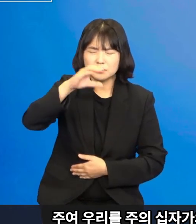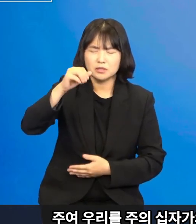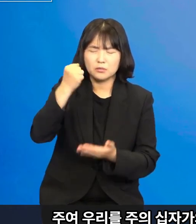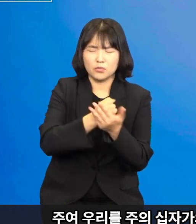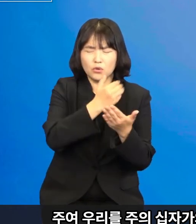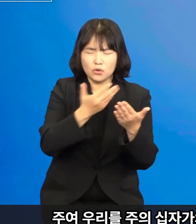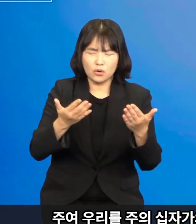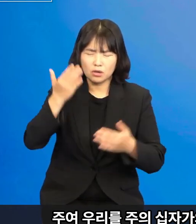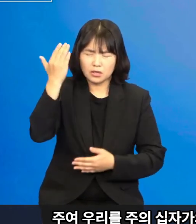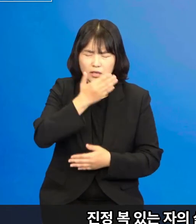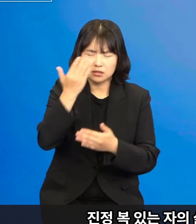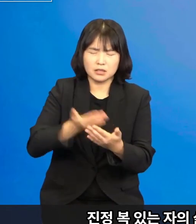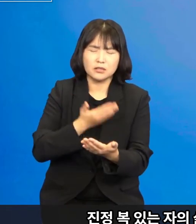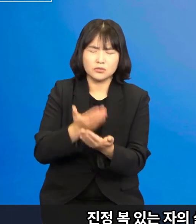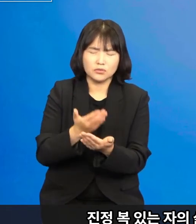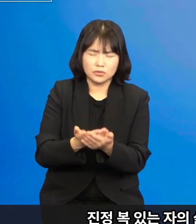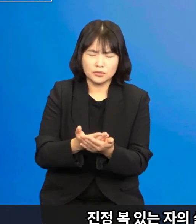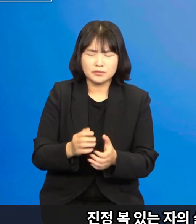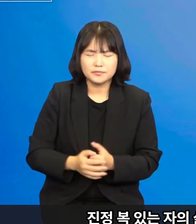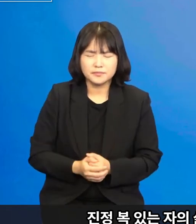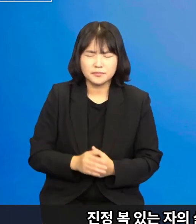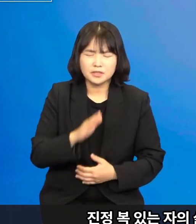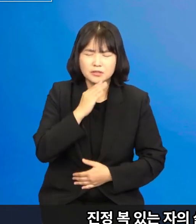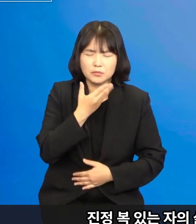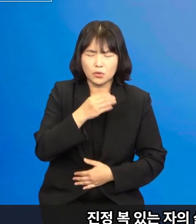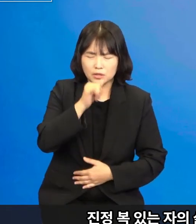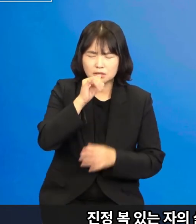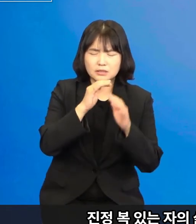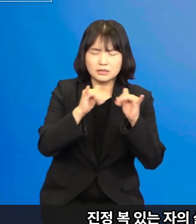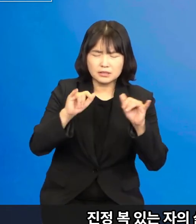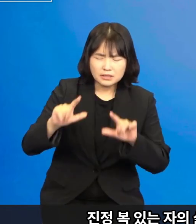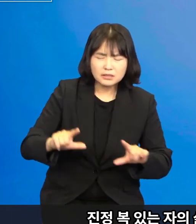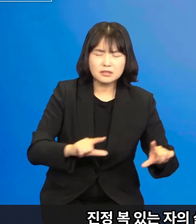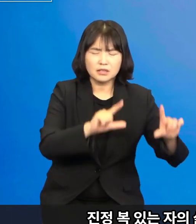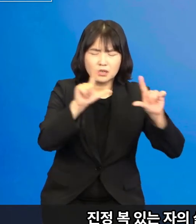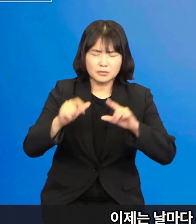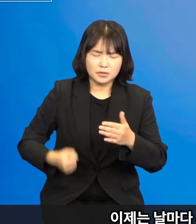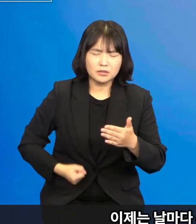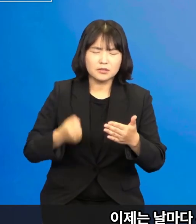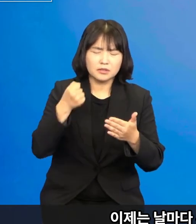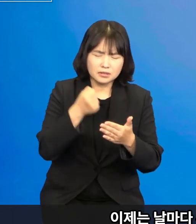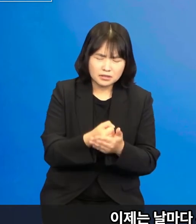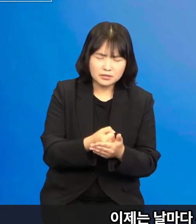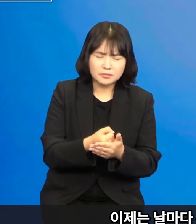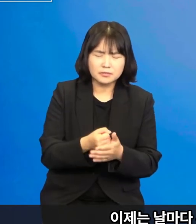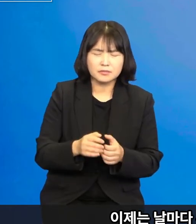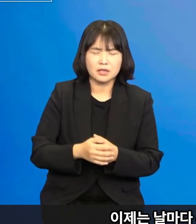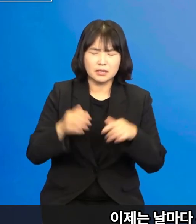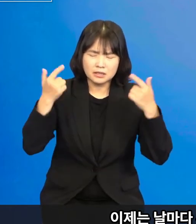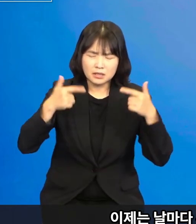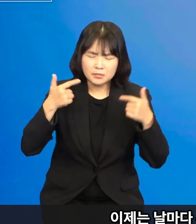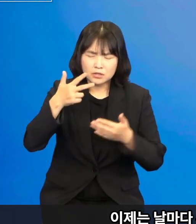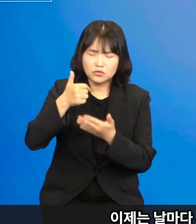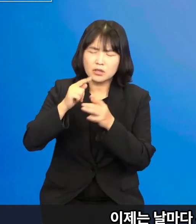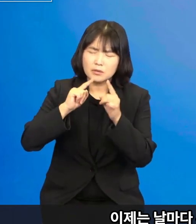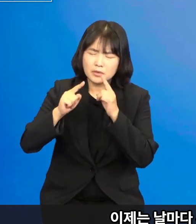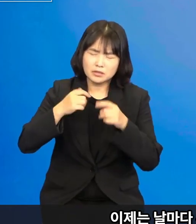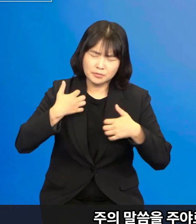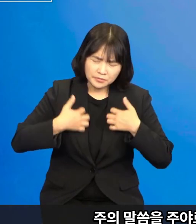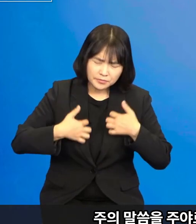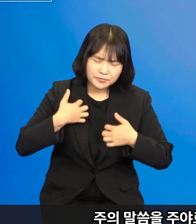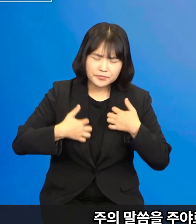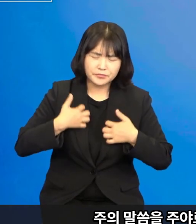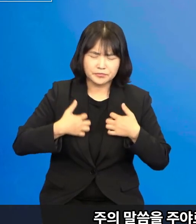씻어 주시옵소서. 진정 복 있는 자의 삶을 살아가기를 결단합니다. 이제는 날마다 주의 말씀을